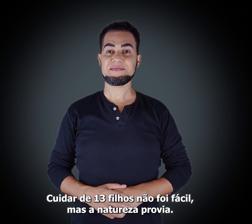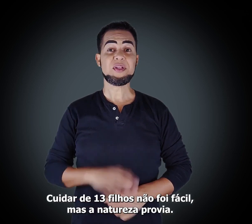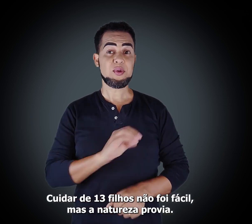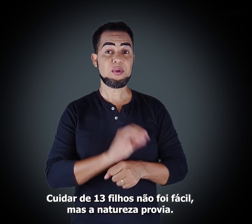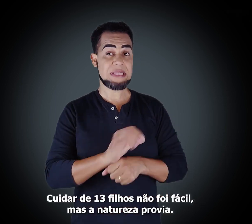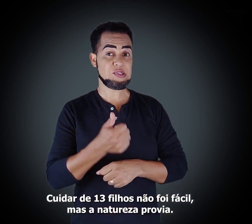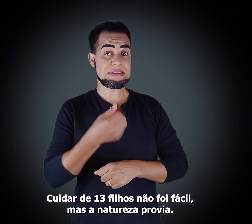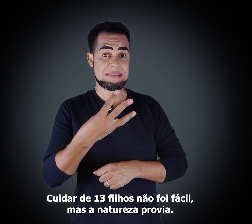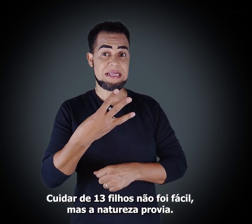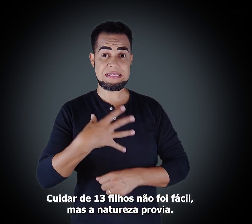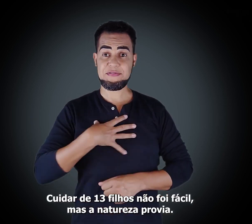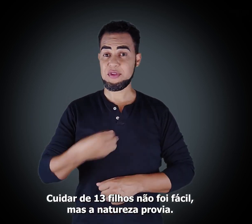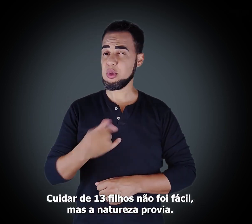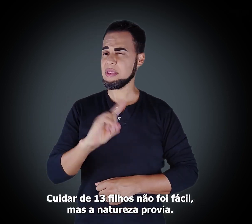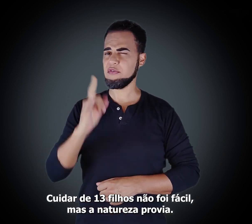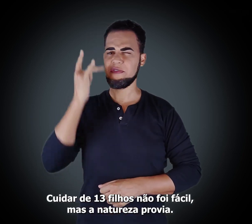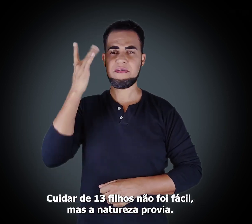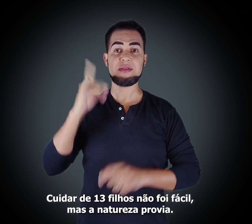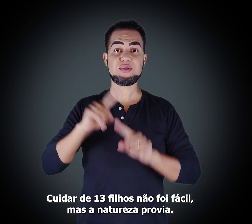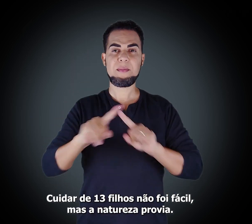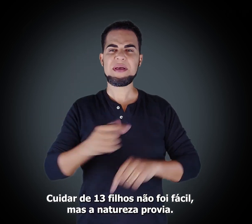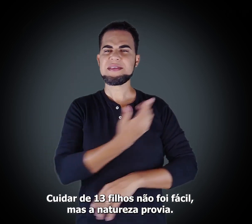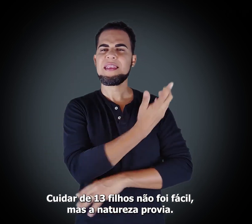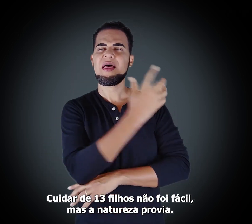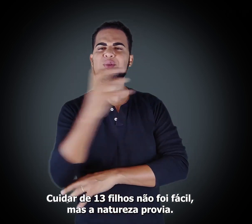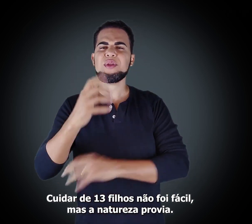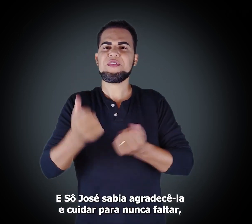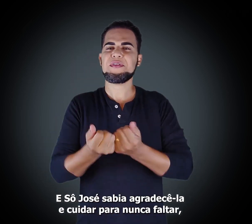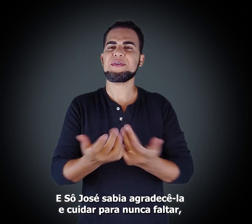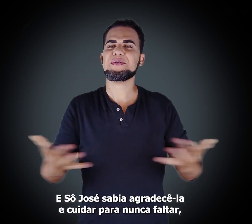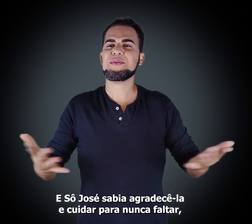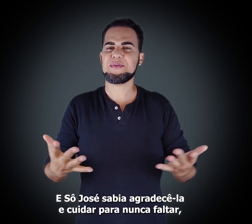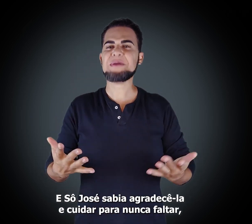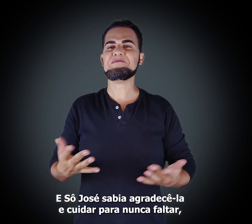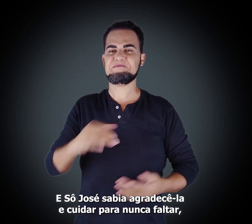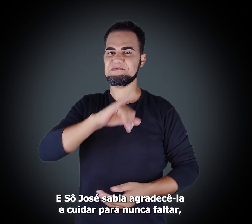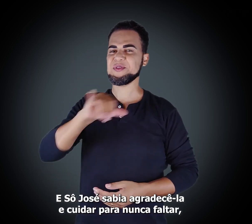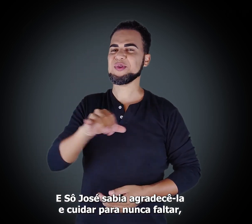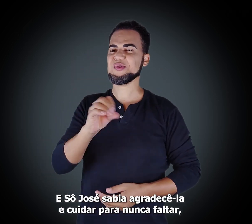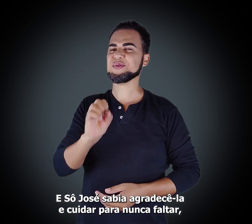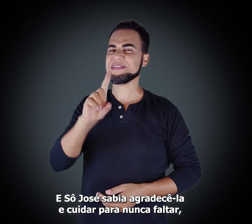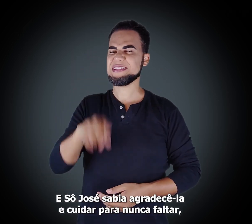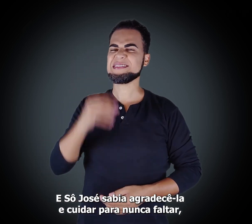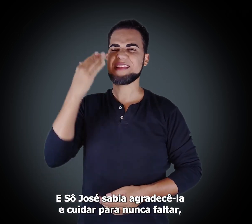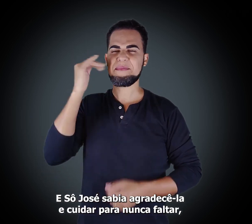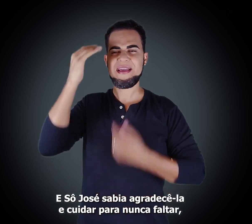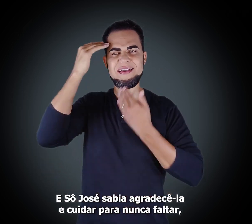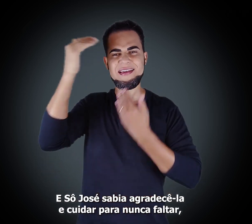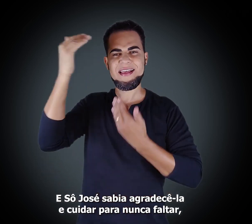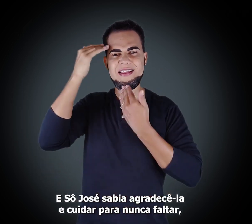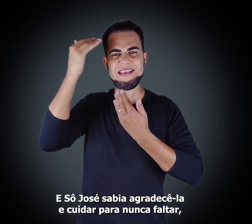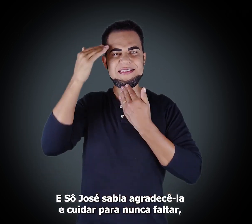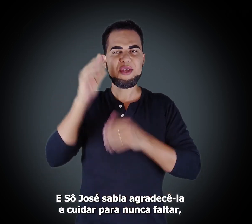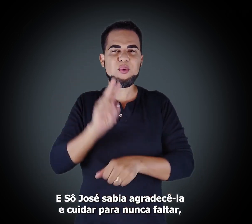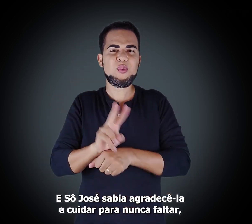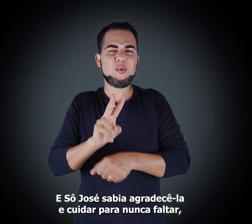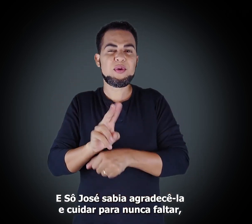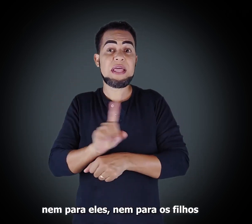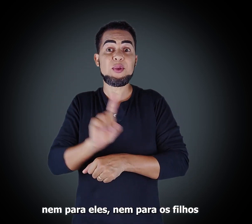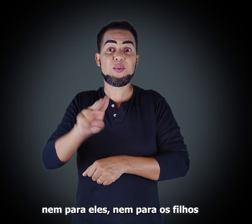Cuidar de 13 filhos não foi fácil, mas a natureza provia e São José sabia agradecê-la e cuidar para nunca